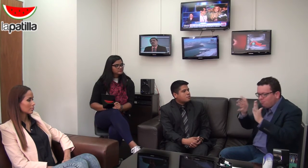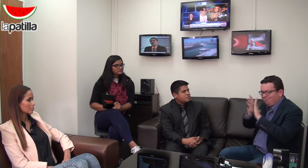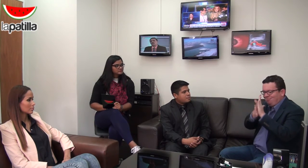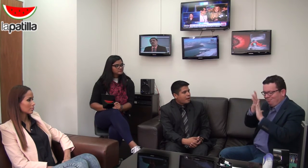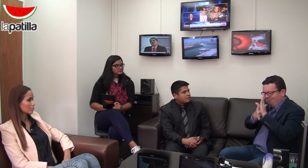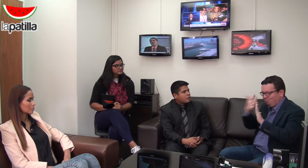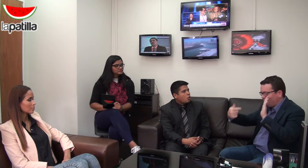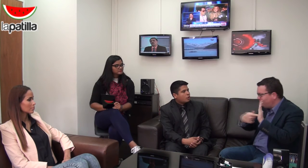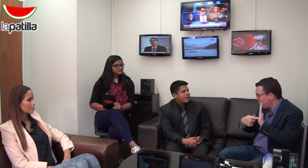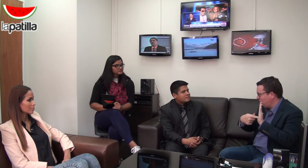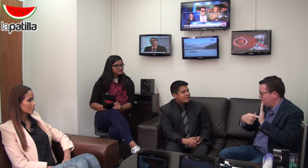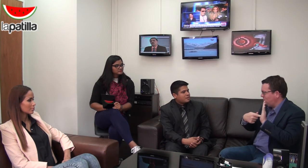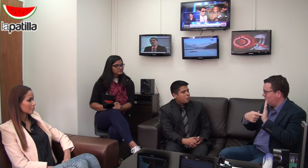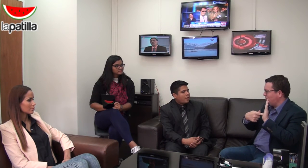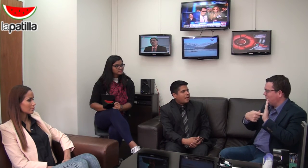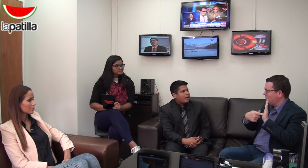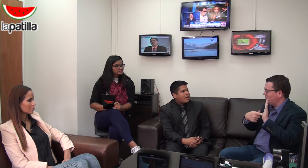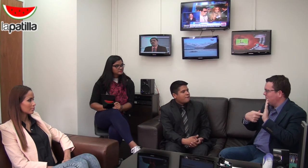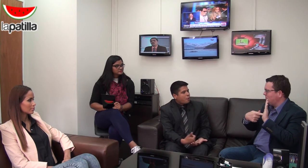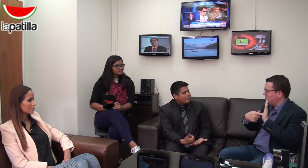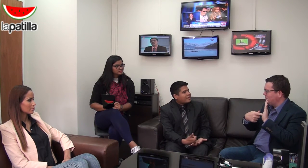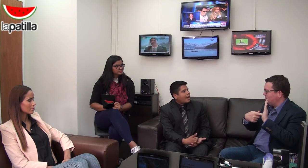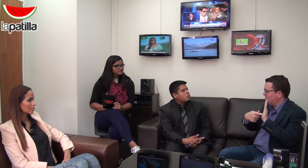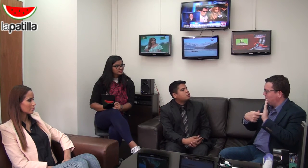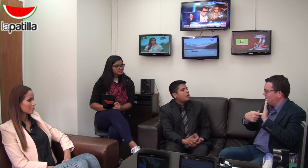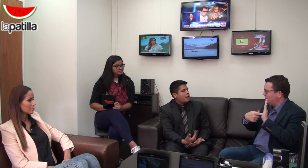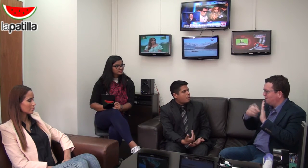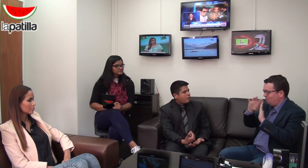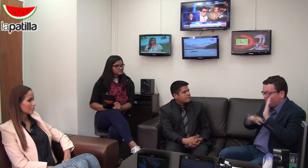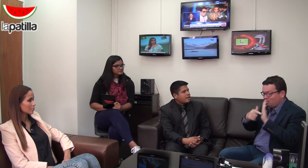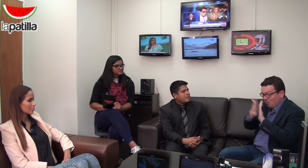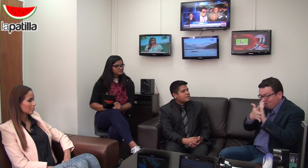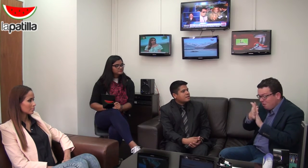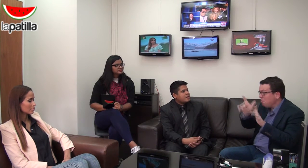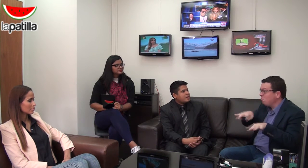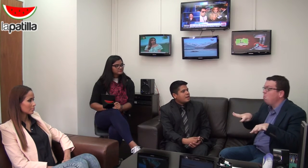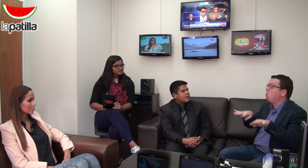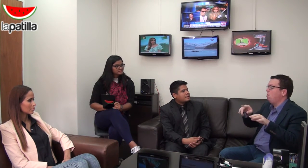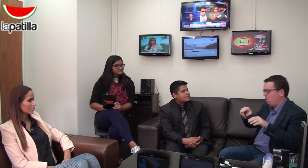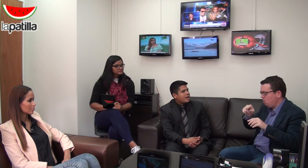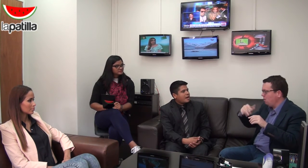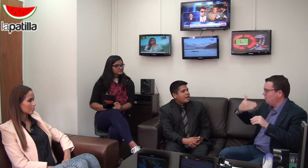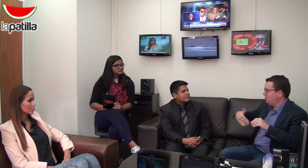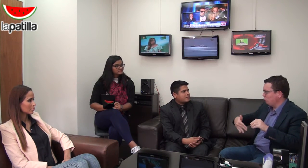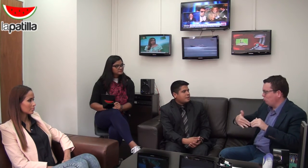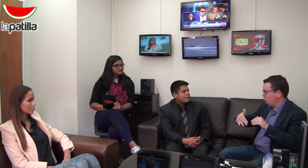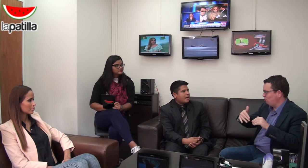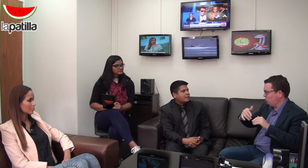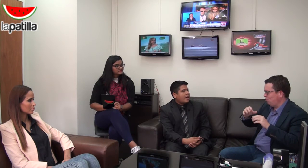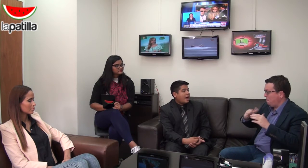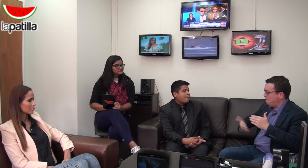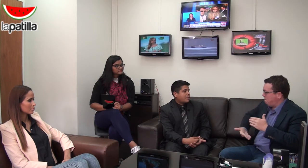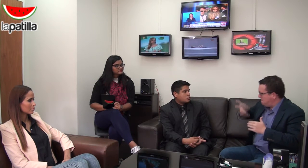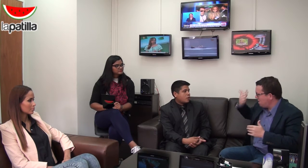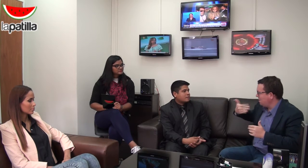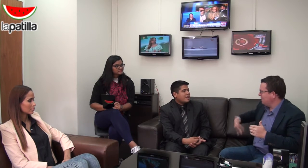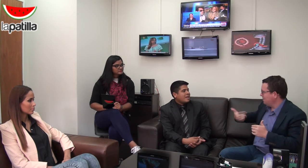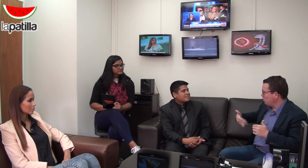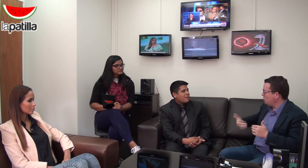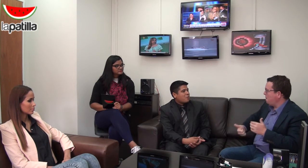municipales, ordenanzas que se pueda fomentar el uso de la lengua de señas y garantizar la accesibilidad a las personas. Sabemos